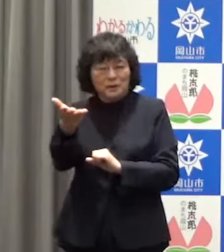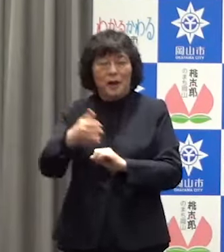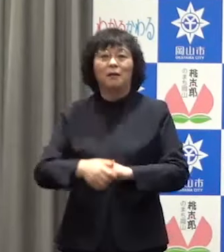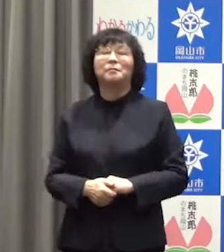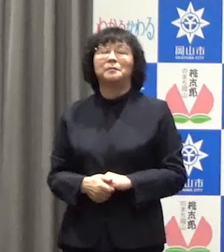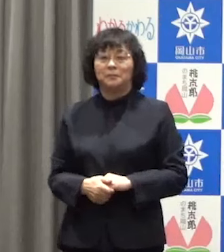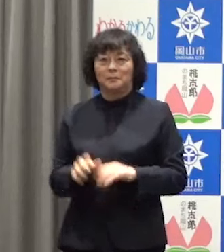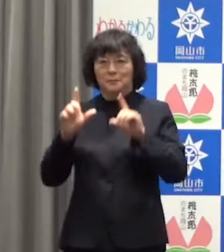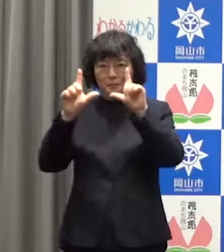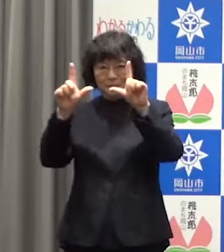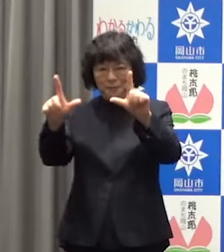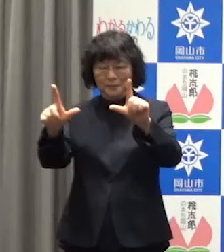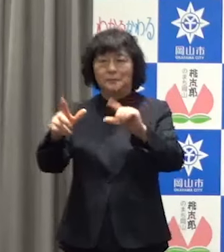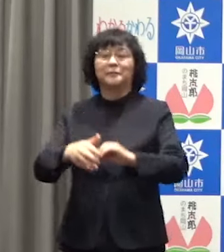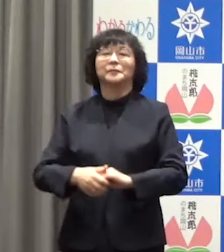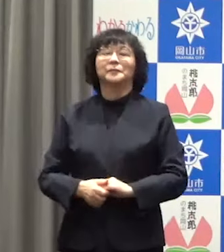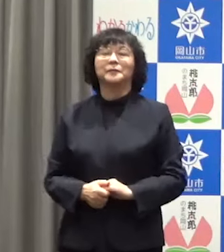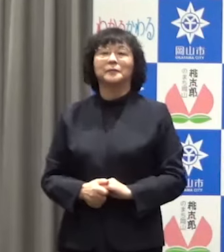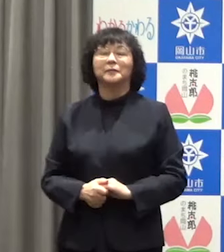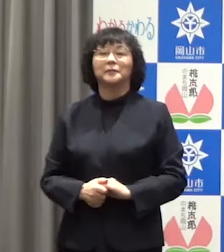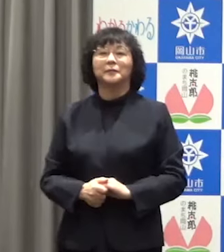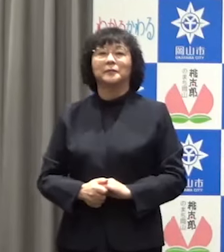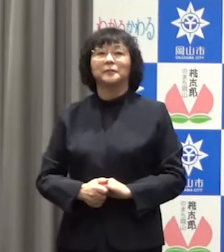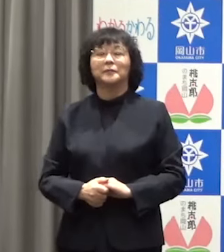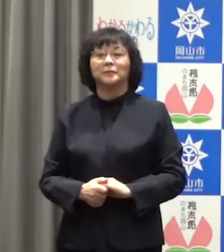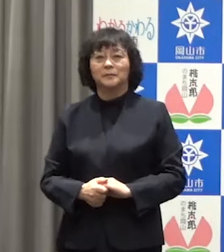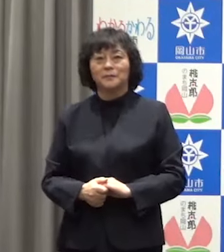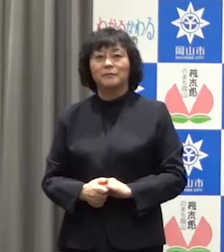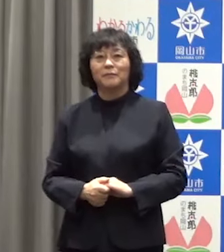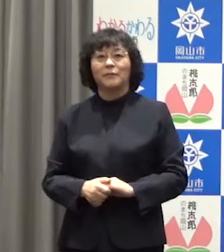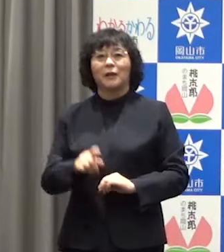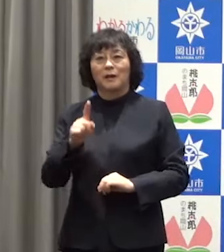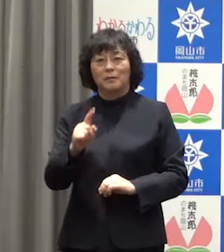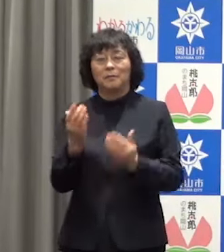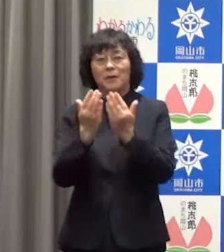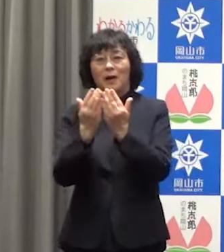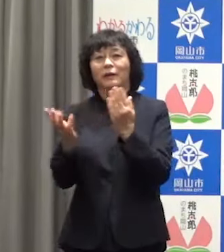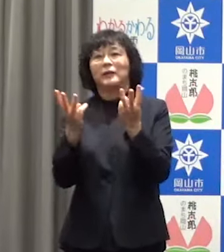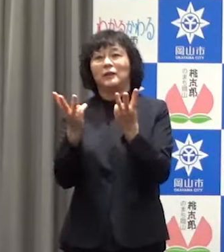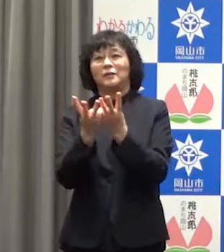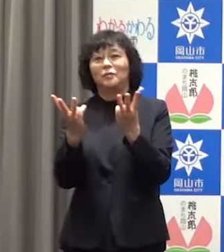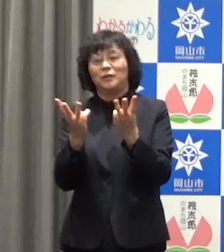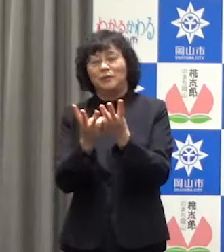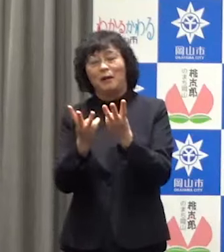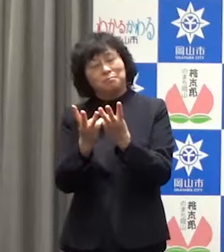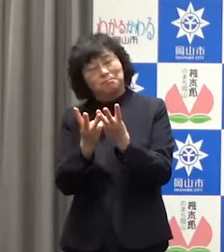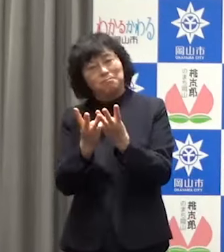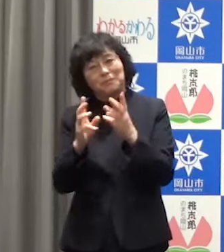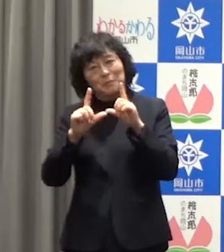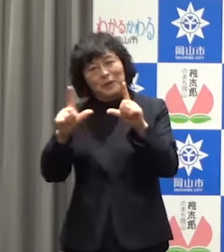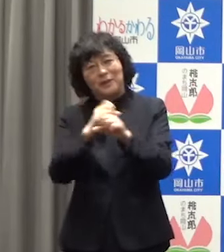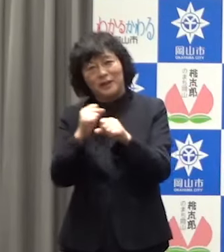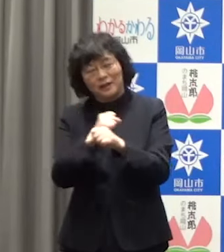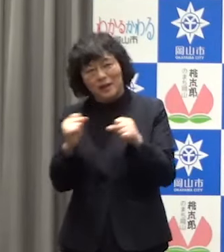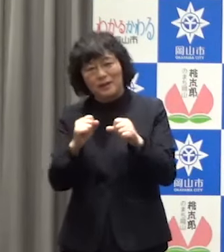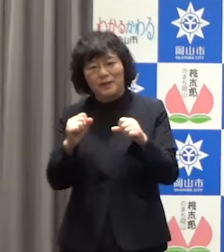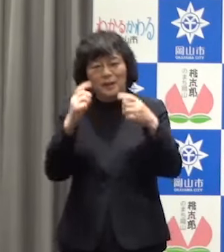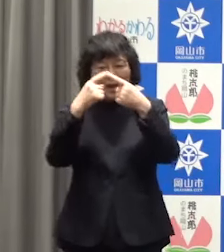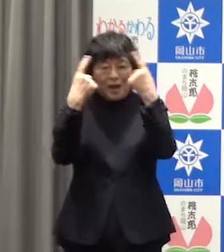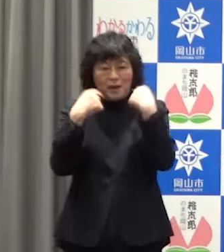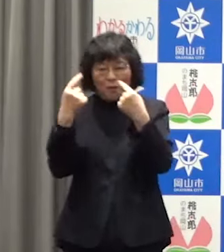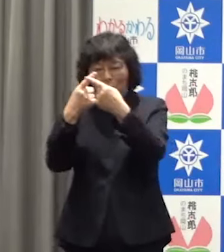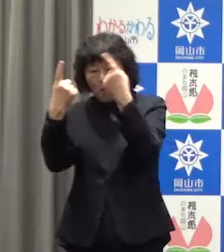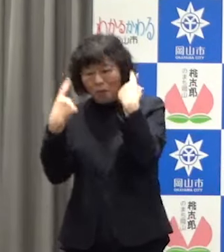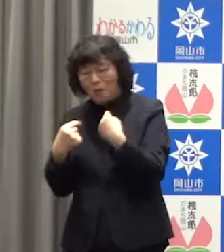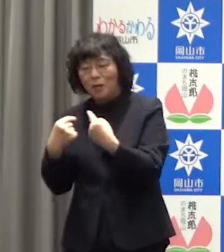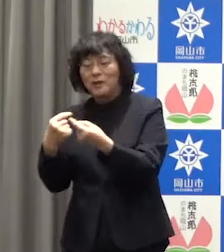については私はあの明確な数字は言えないと思います。あの個々に事情がある方を